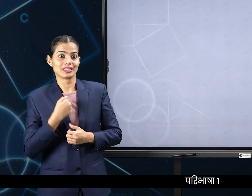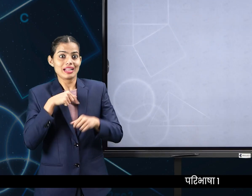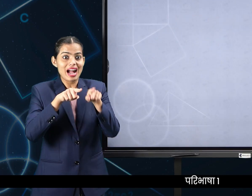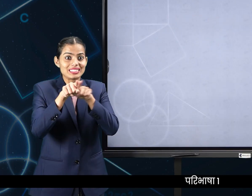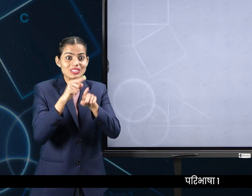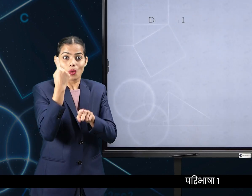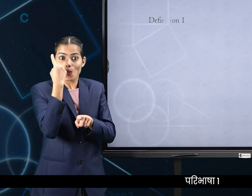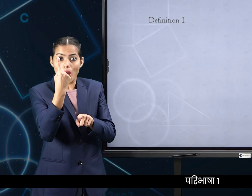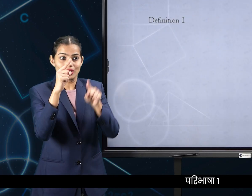परिभाषा 1।